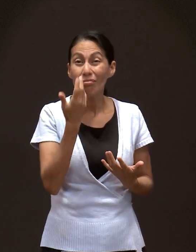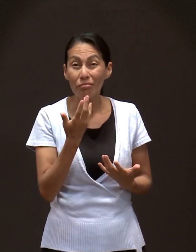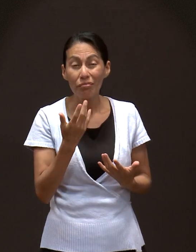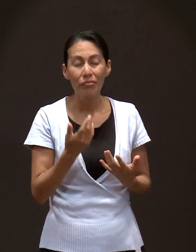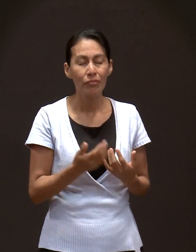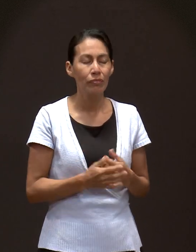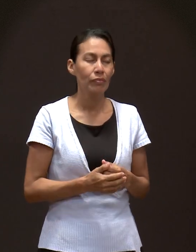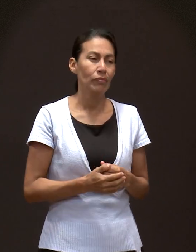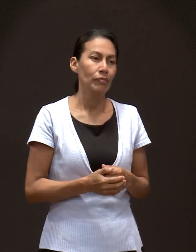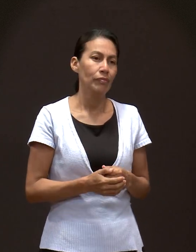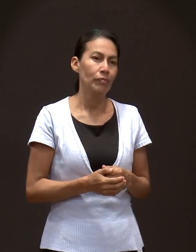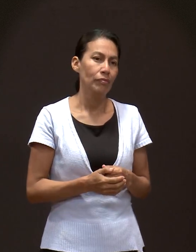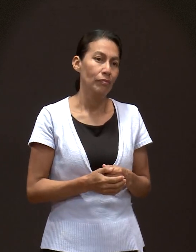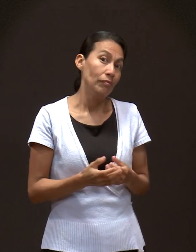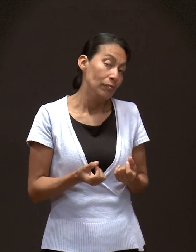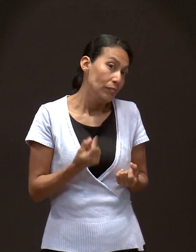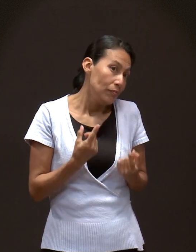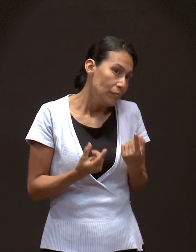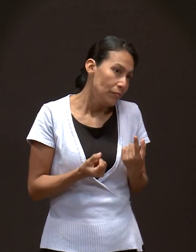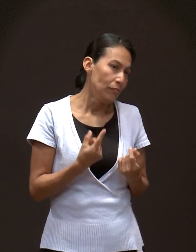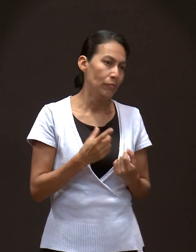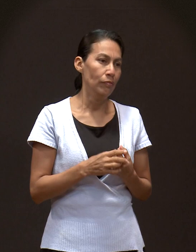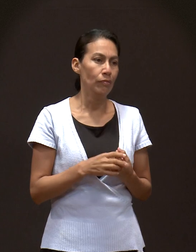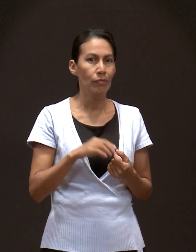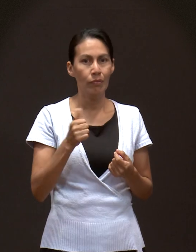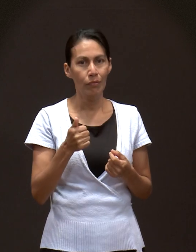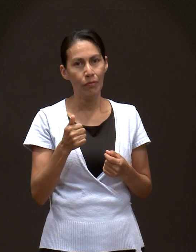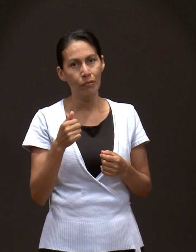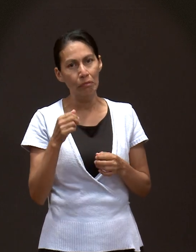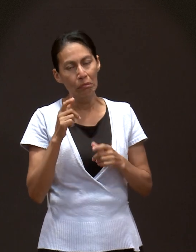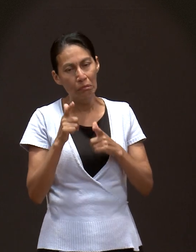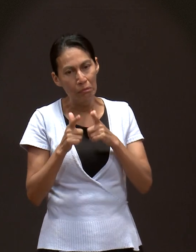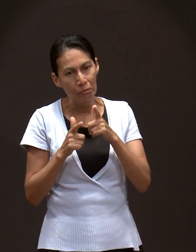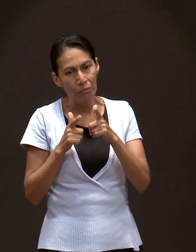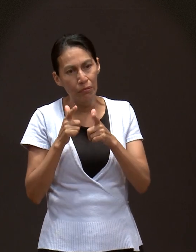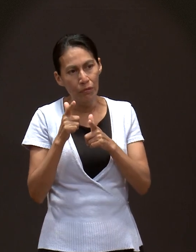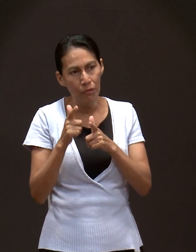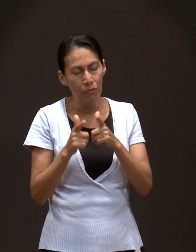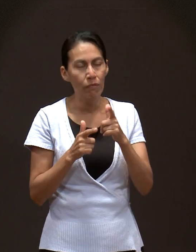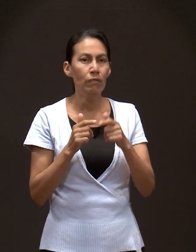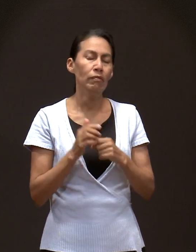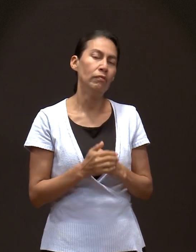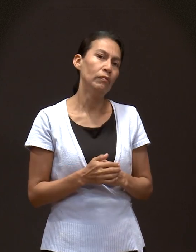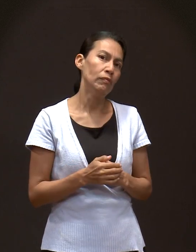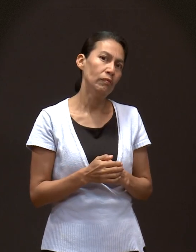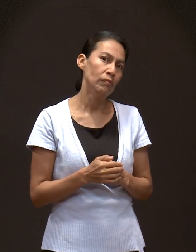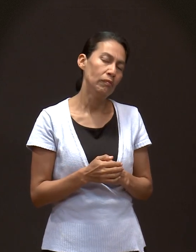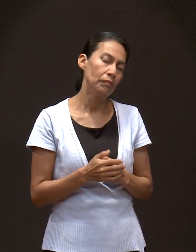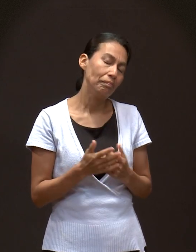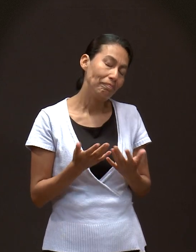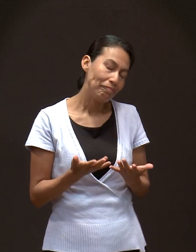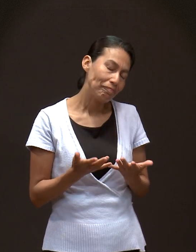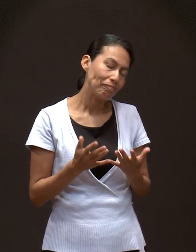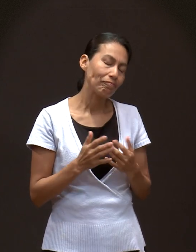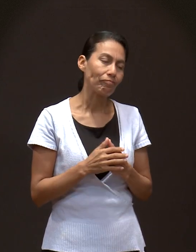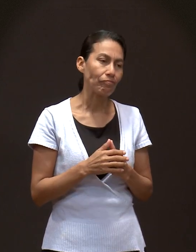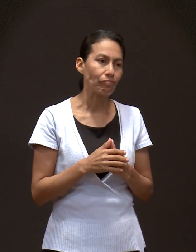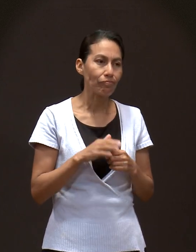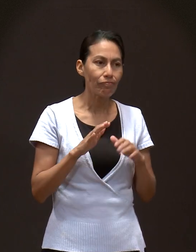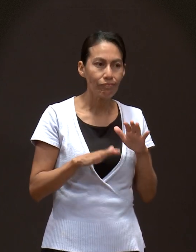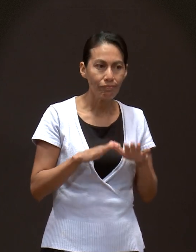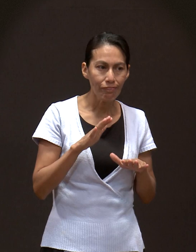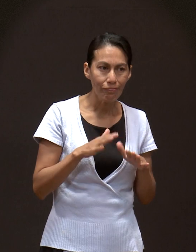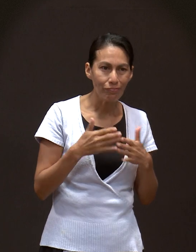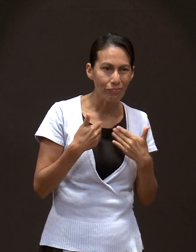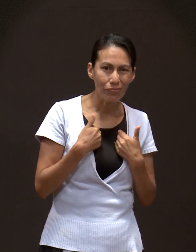Quisiéramos que fuera más rápido, ¿no? En algunas cosas. En otras, quisiéramos que fuera más lento, ¿no? Y